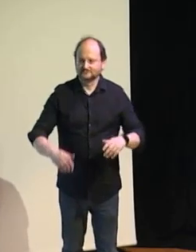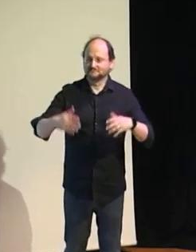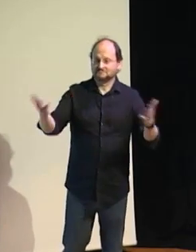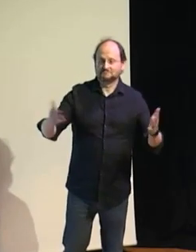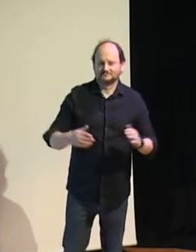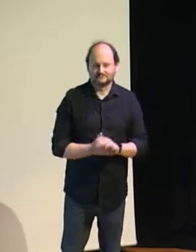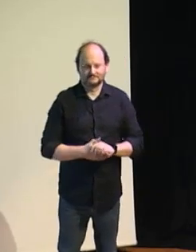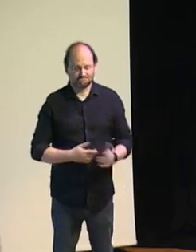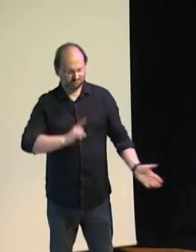doit s'arrêter de traduire.